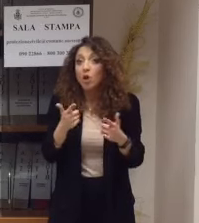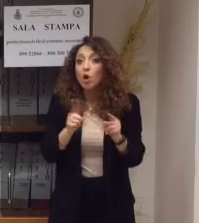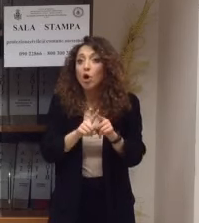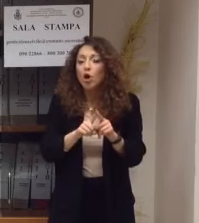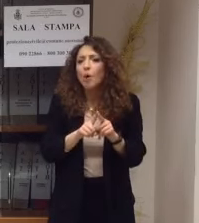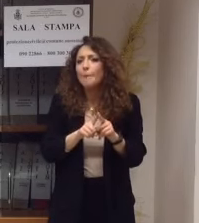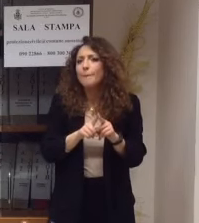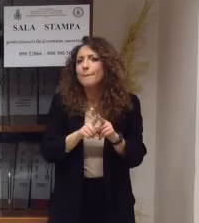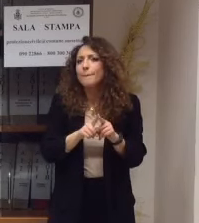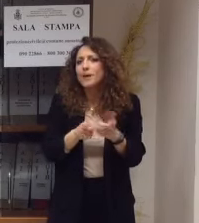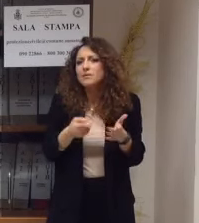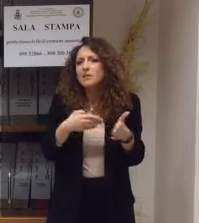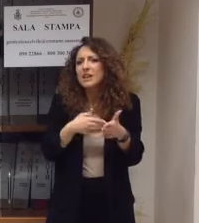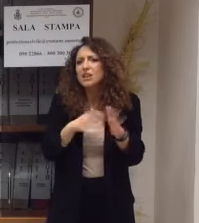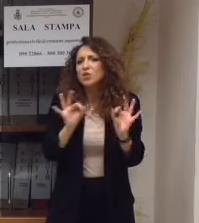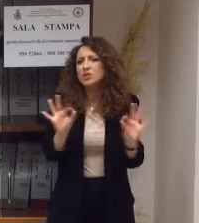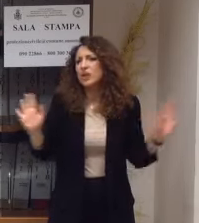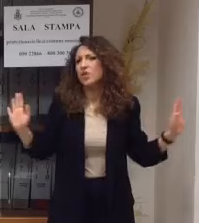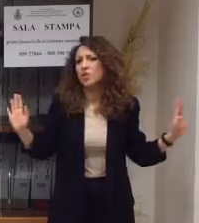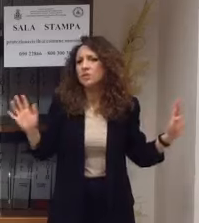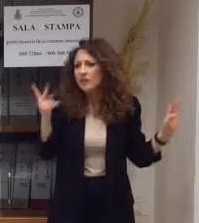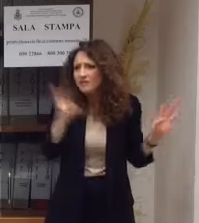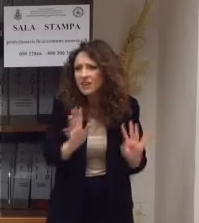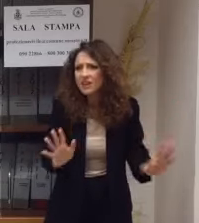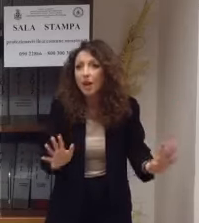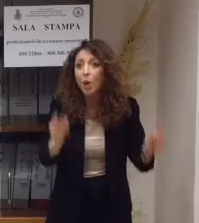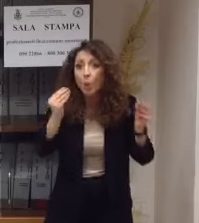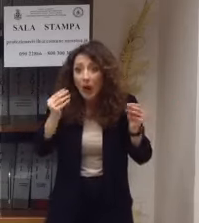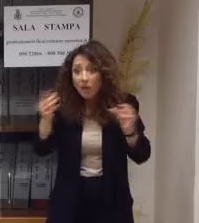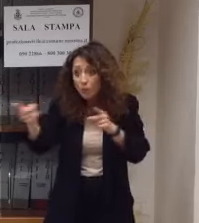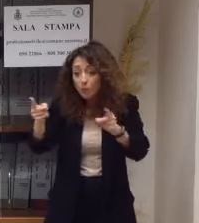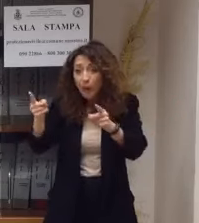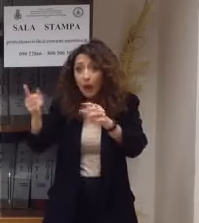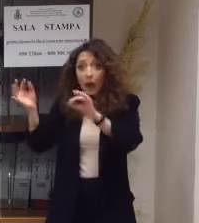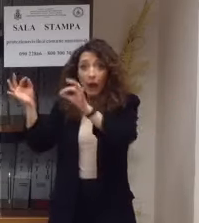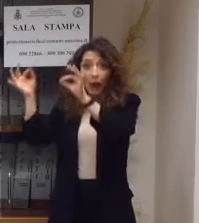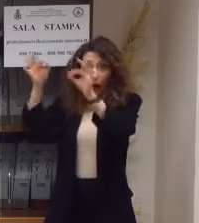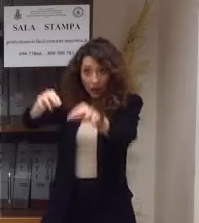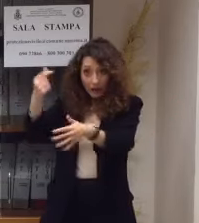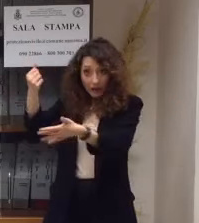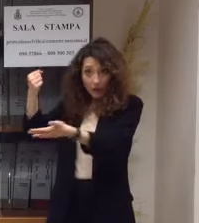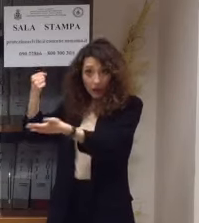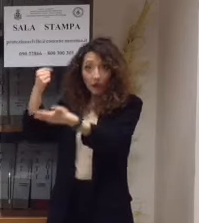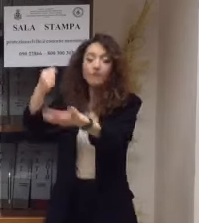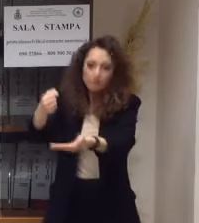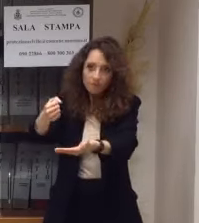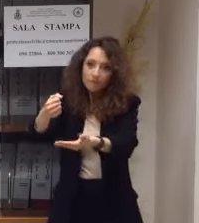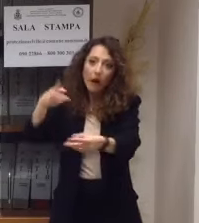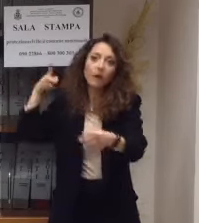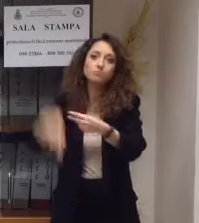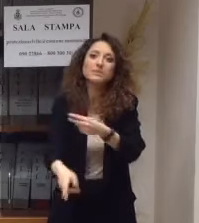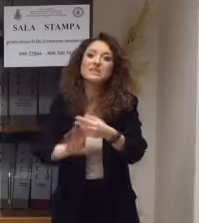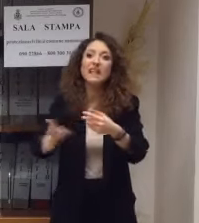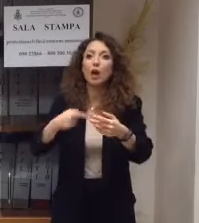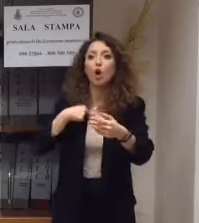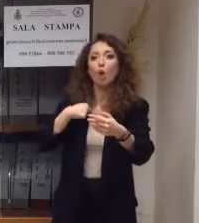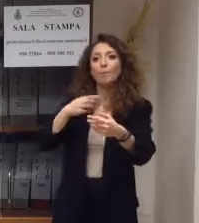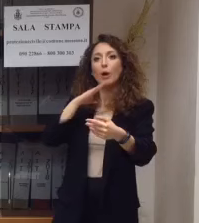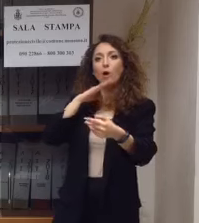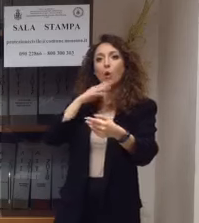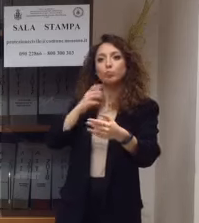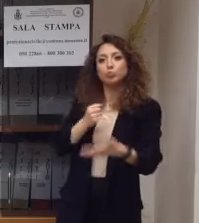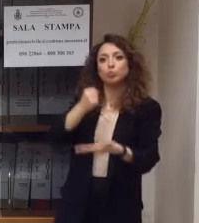entrata zero, perché è la verità comunque. Quando lo percepite si deve interrompere il beneficio che in questo momento vi è